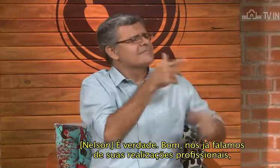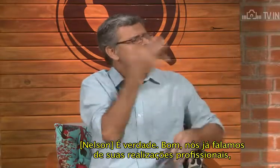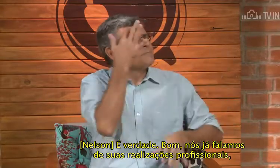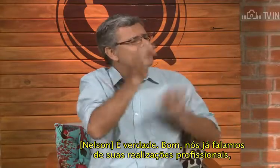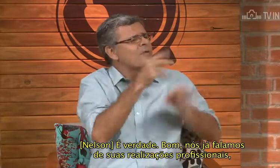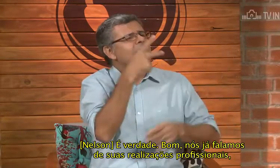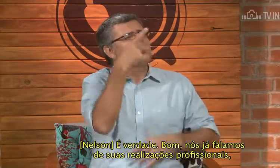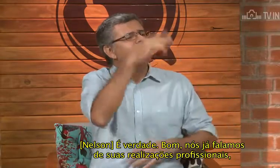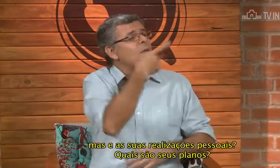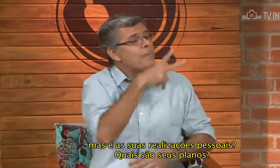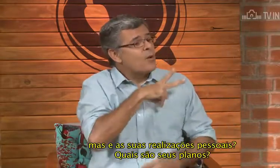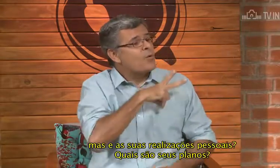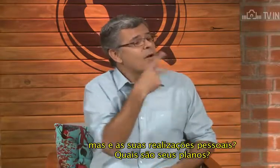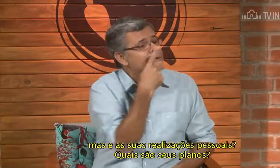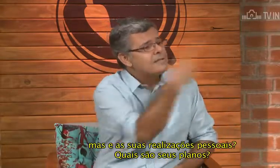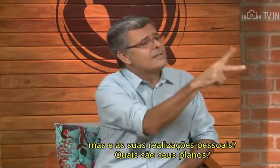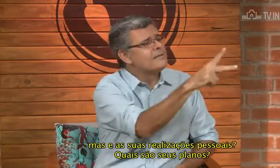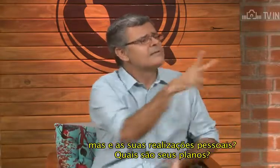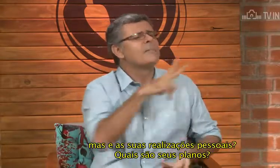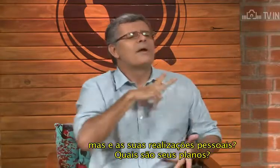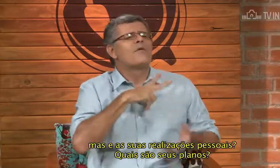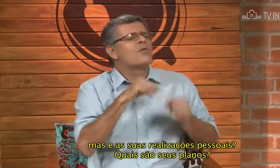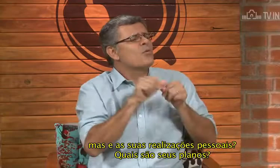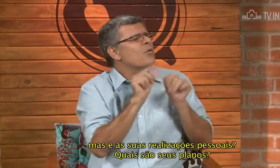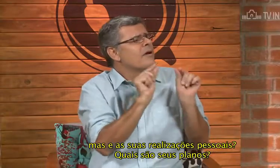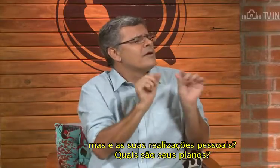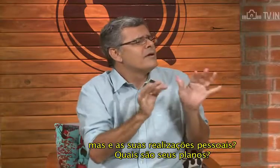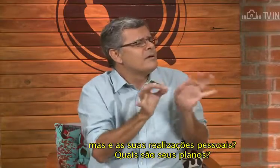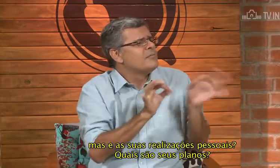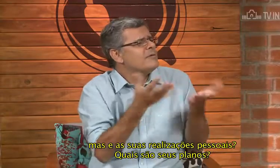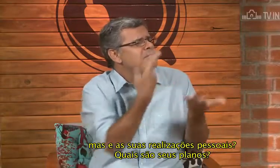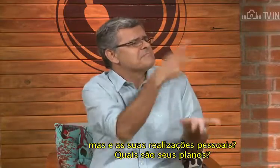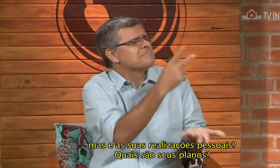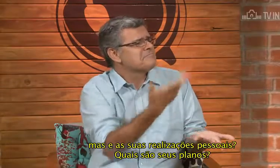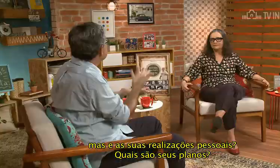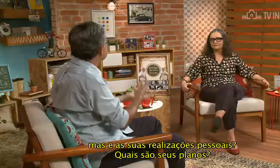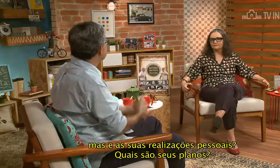profissionais, mas e as suas realizações pessoais. Quais são seus planos?